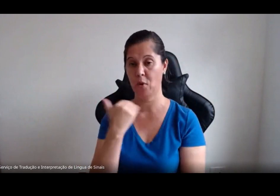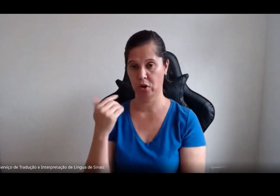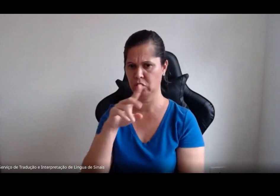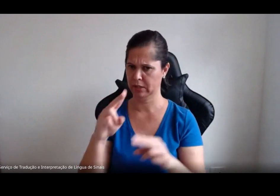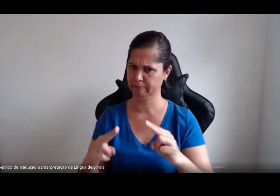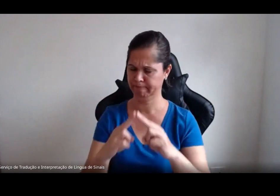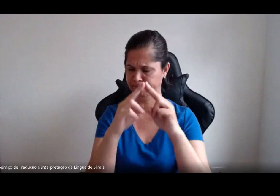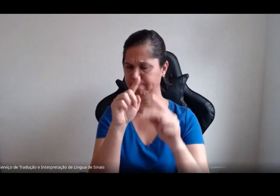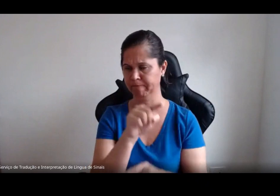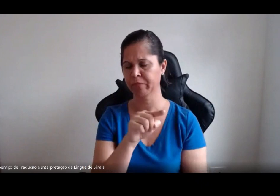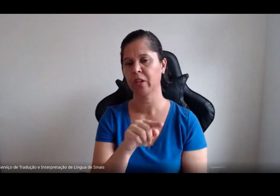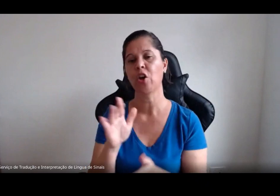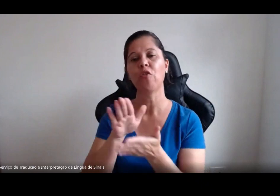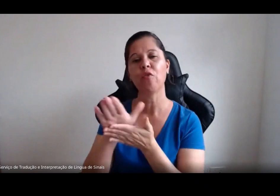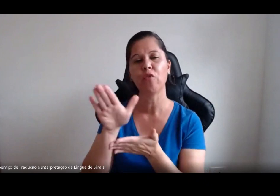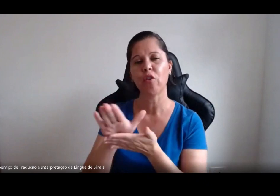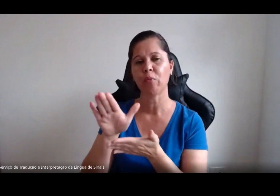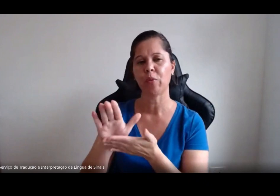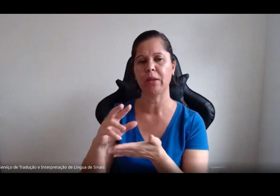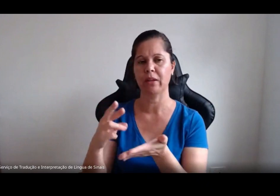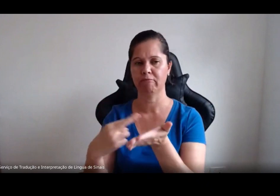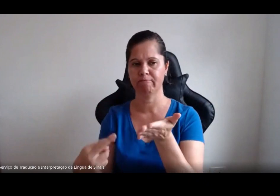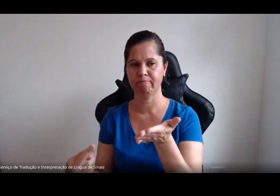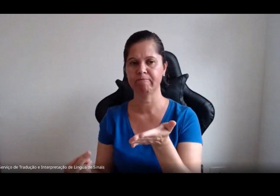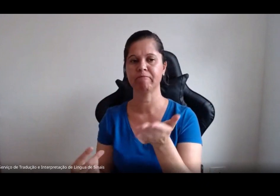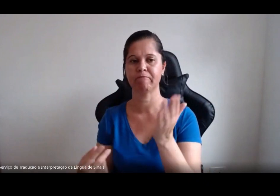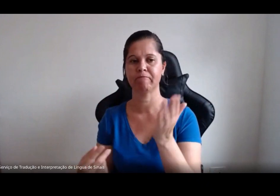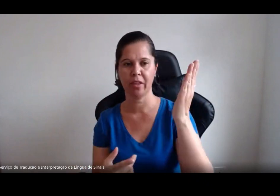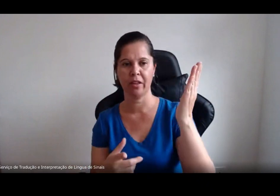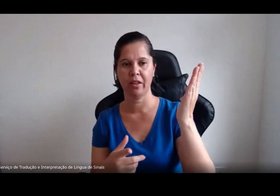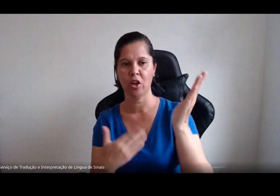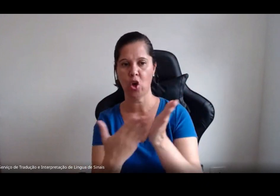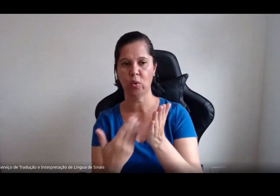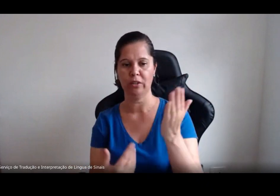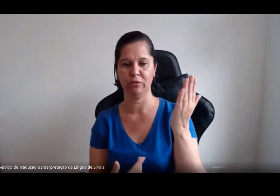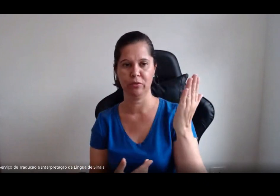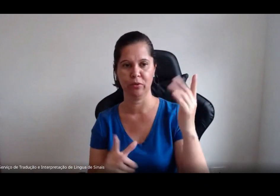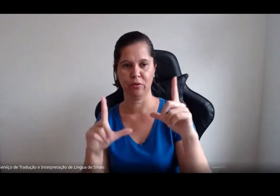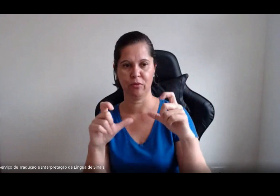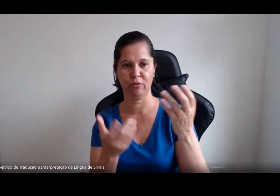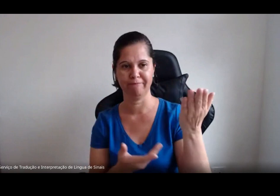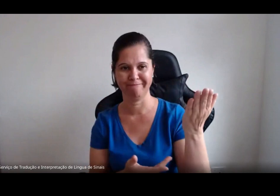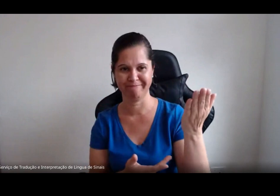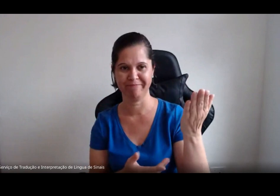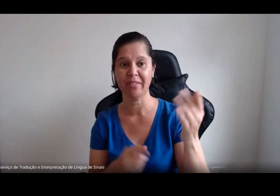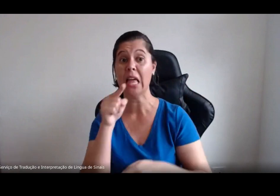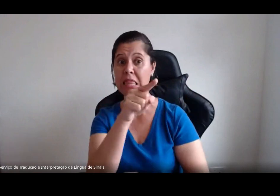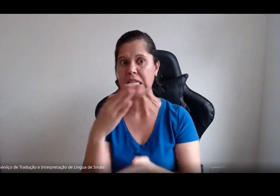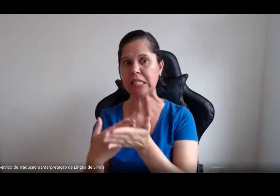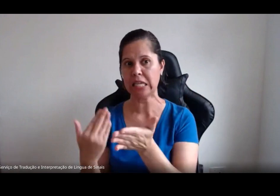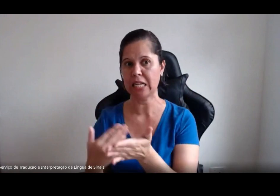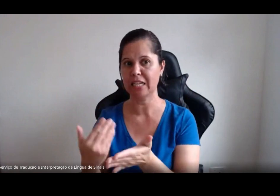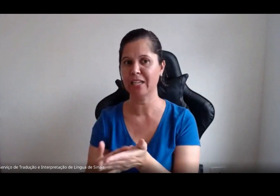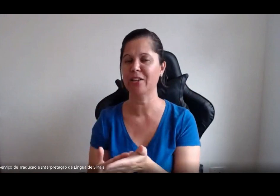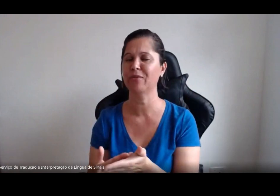Esquisse pour une auto-analyse. Foi publicado pela Raison d'Agir, Edition, em 2004.